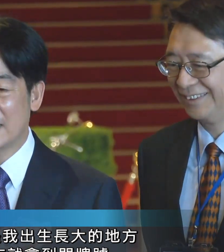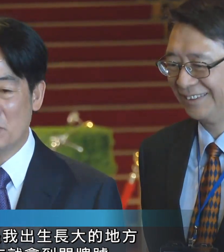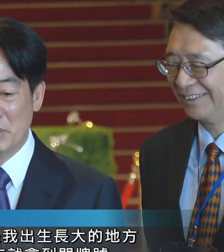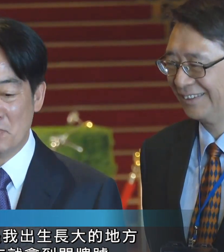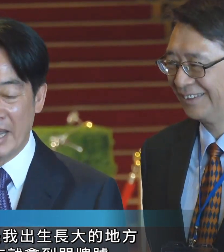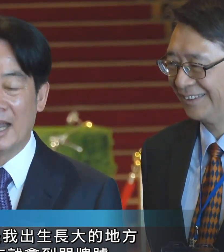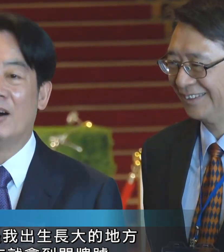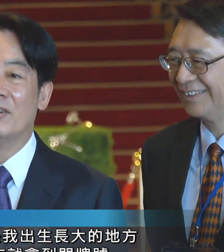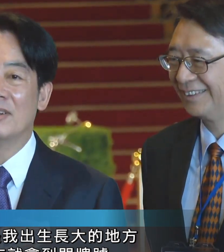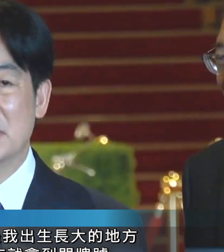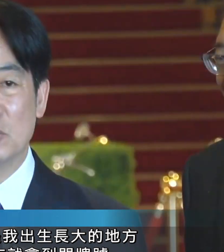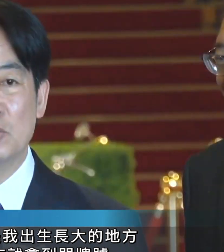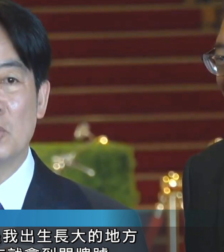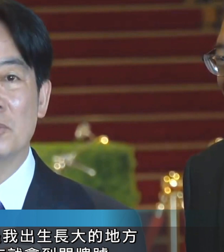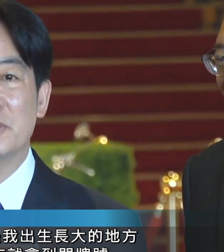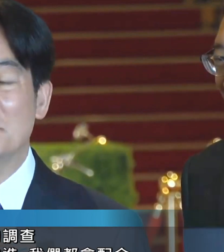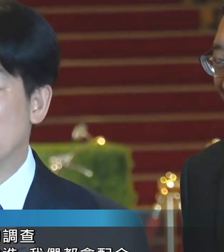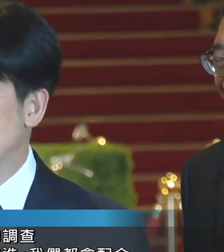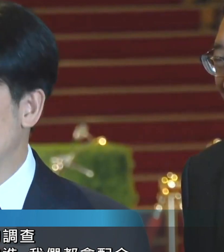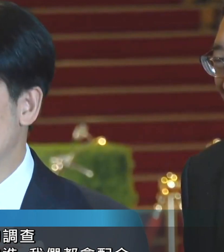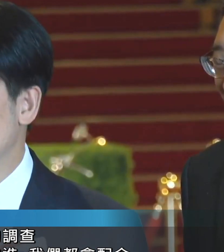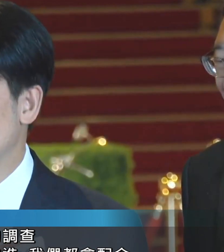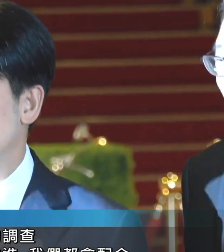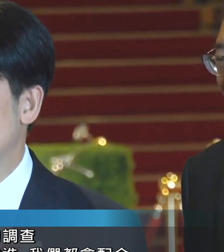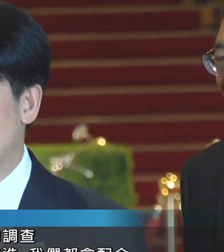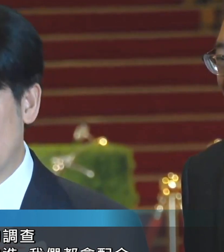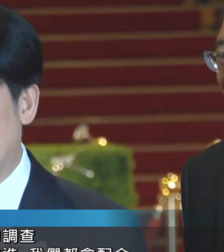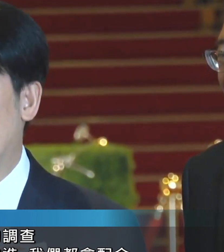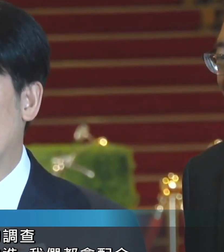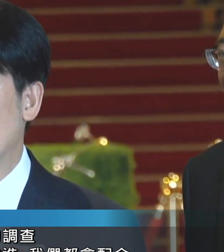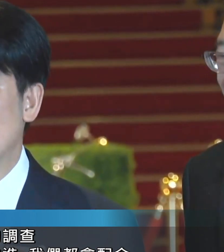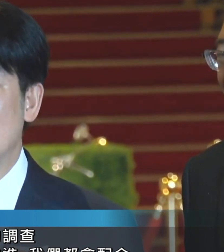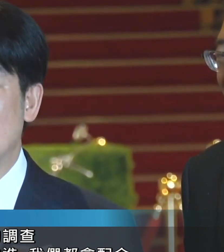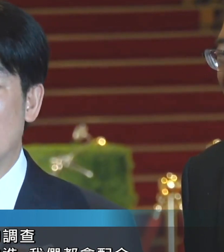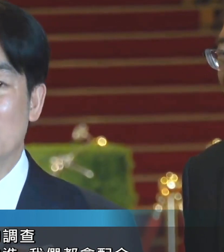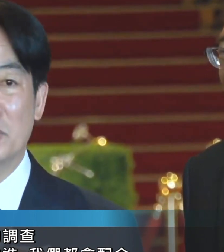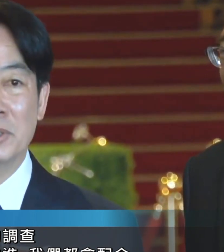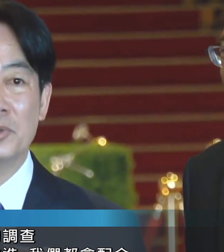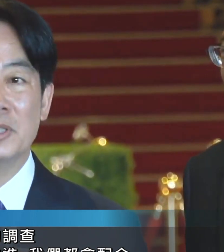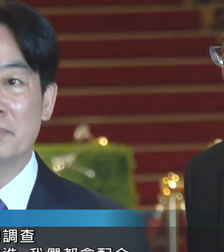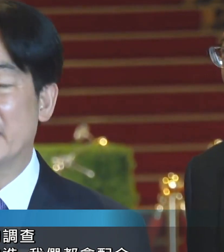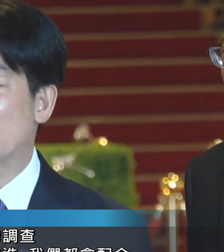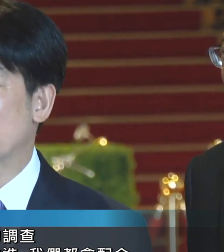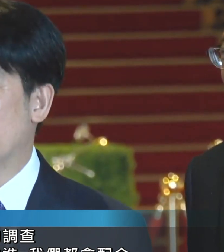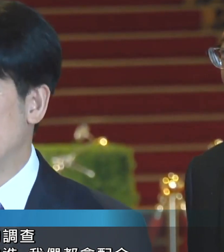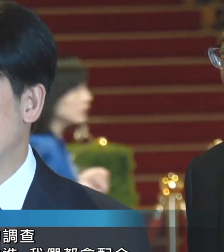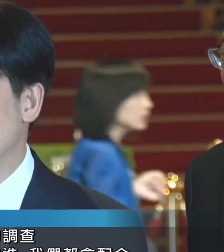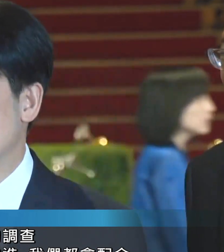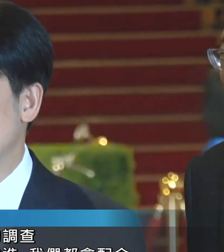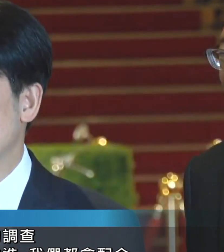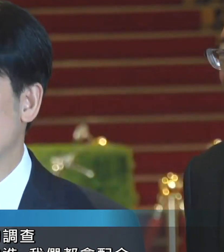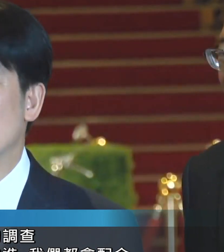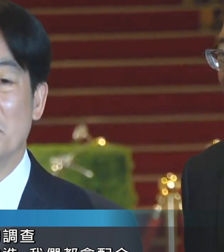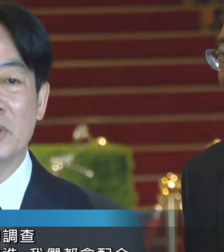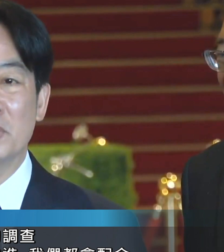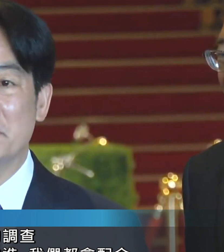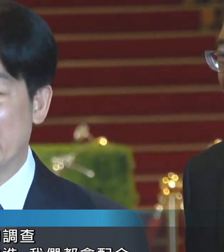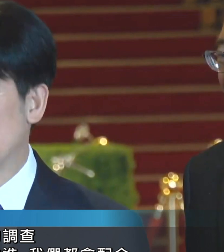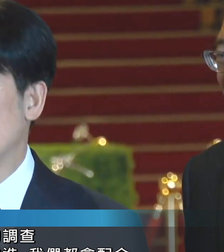到门牌号，尊重新北市政府的调查，如果有需要配合改建的，这个我们都会配合。